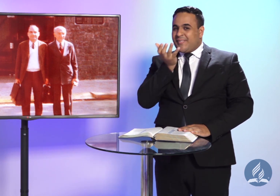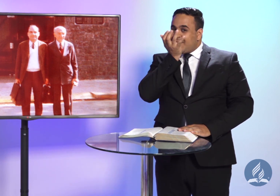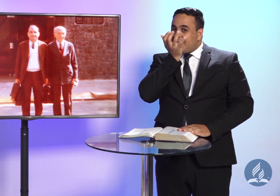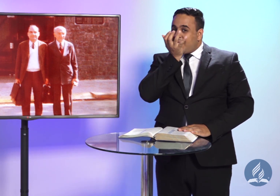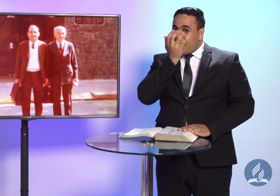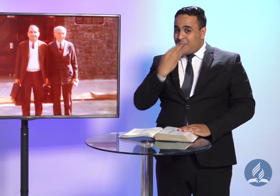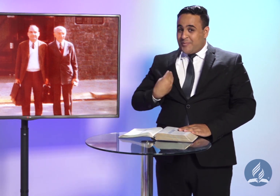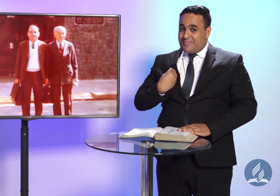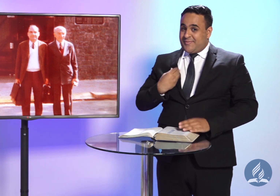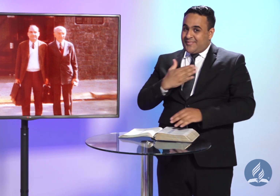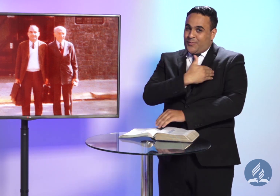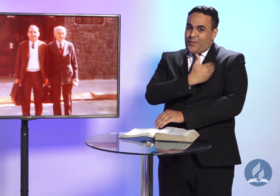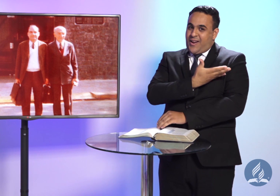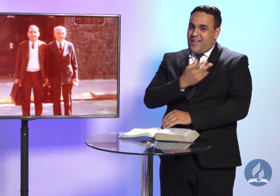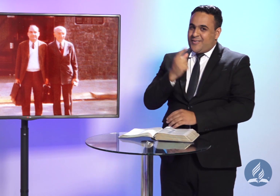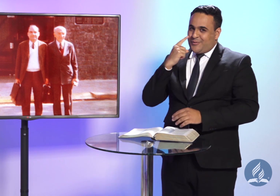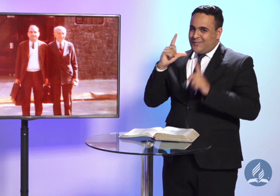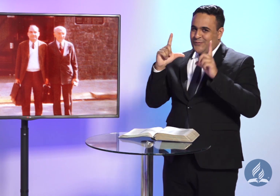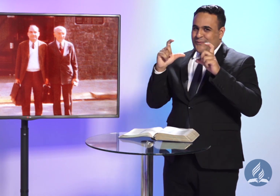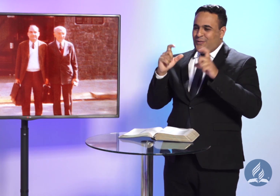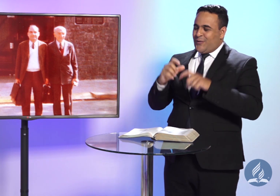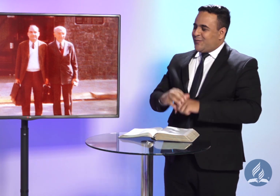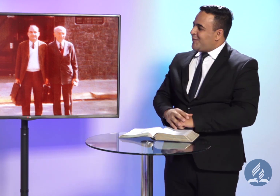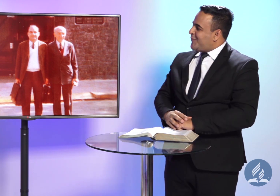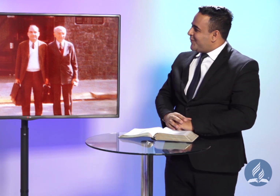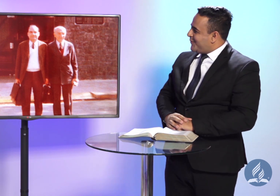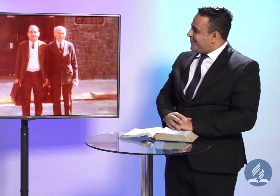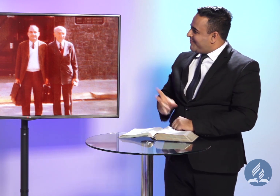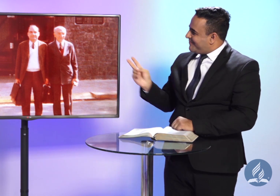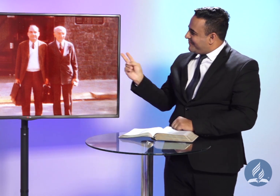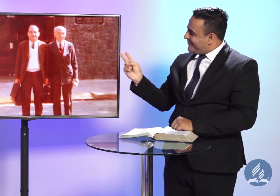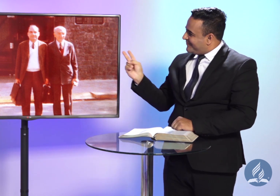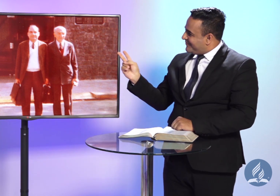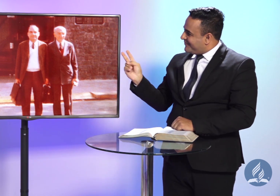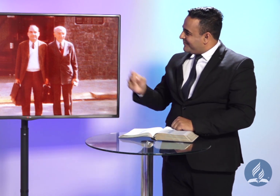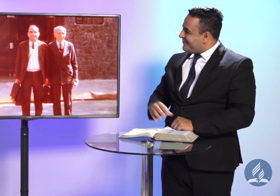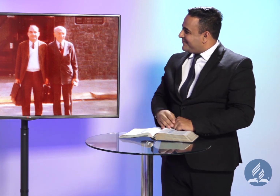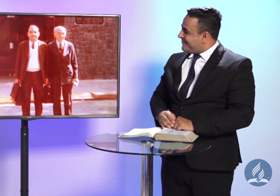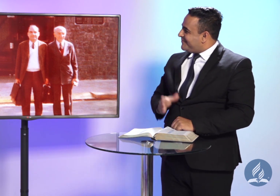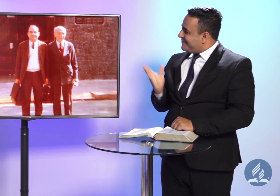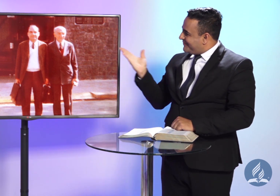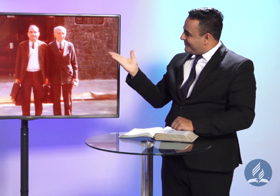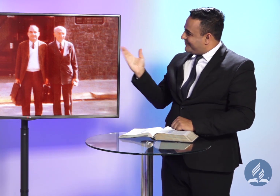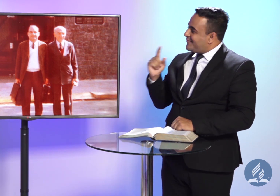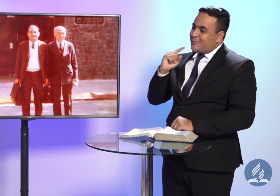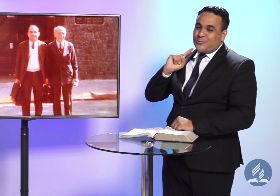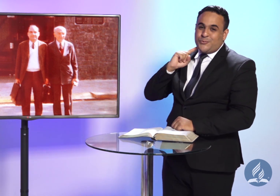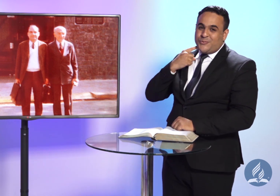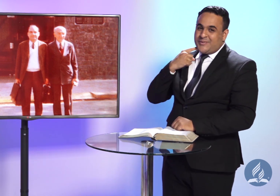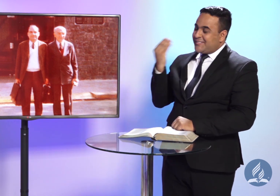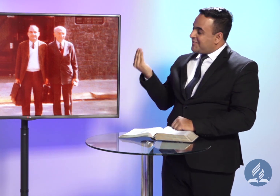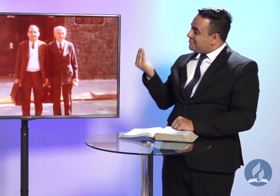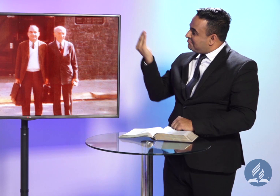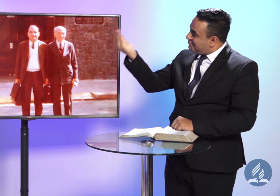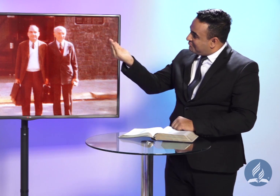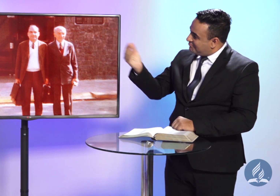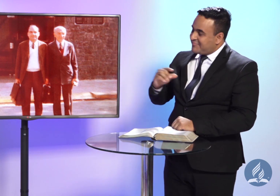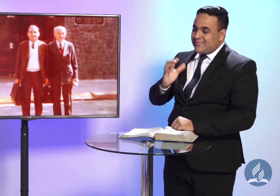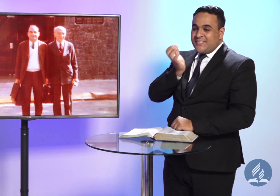de lá, do lado esquerdo da tela, e o Melito do lado direito. E então, o Vivaldo era